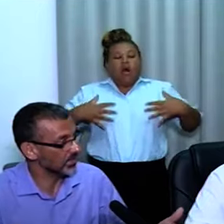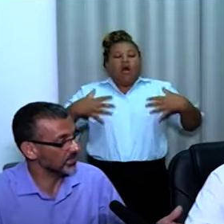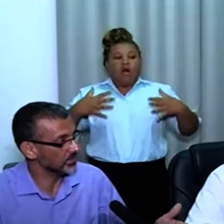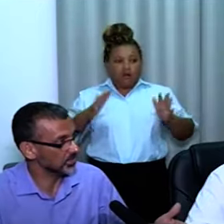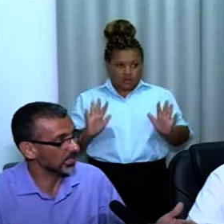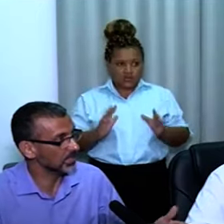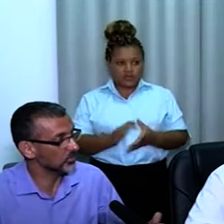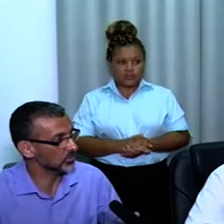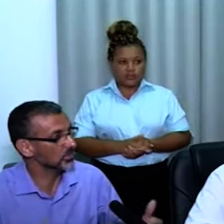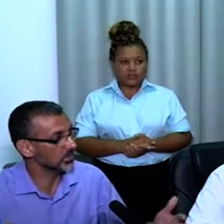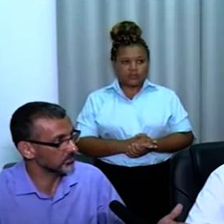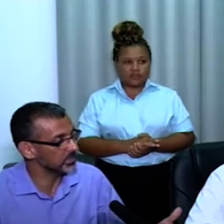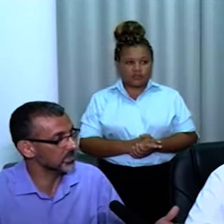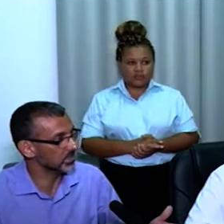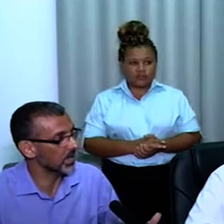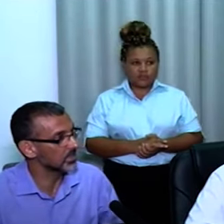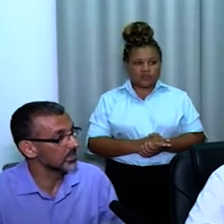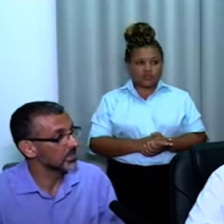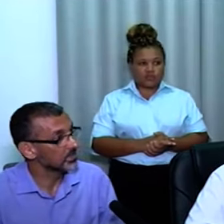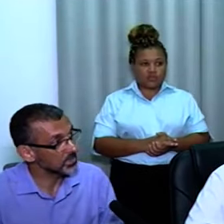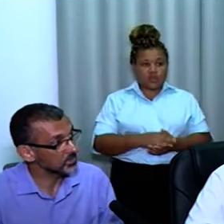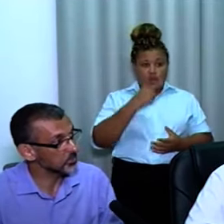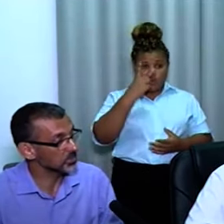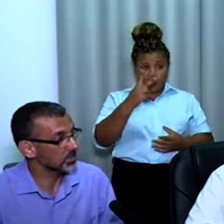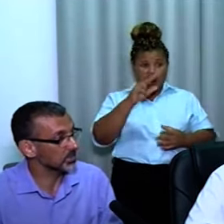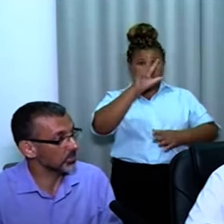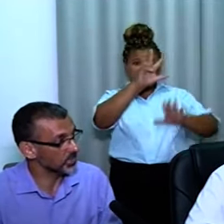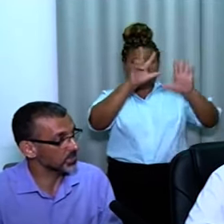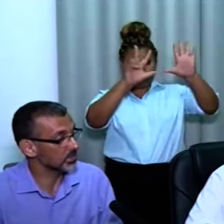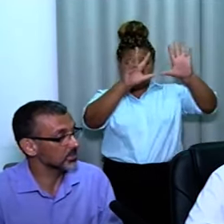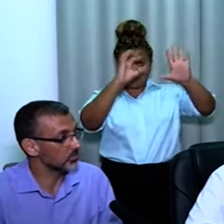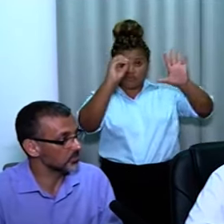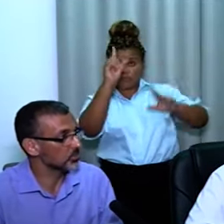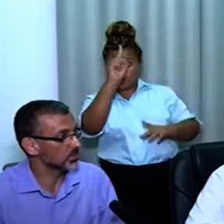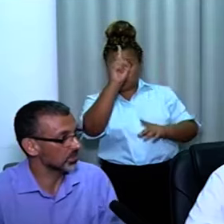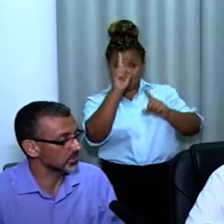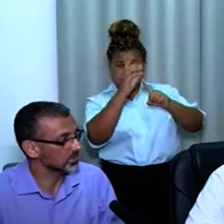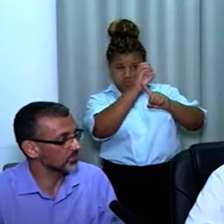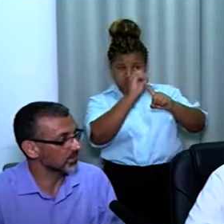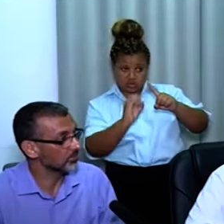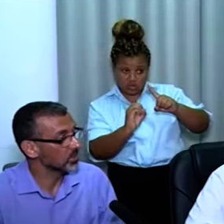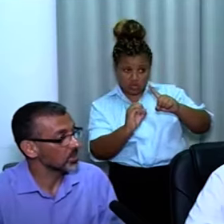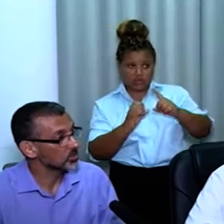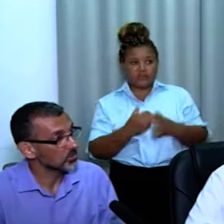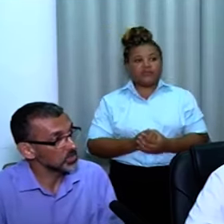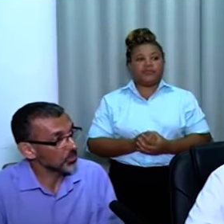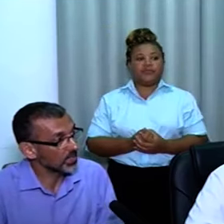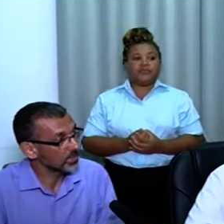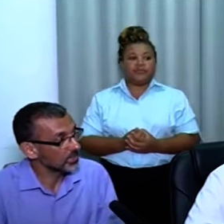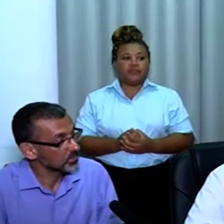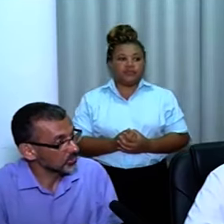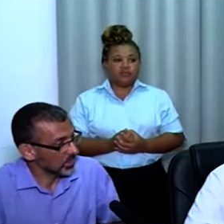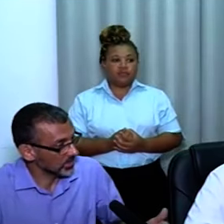fait China, qui est dans plus de cas, 13% est critical, 8% est sévère. Si